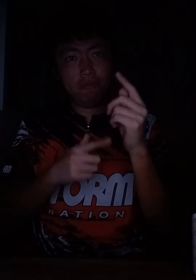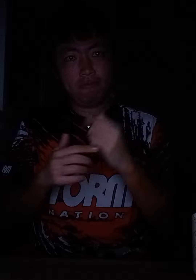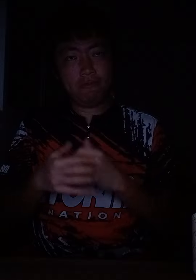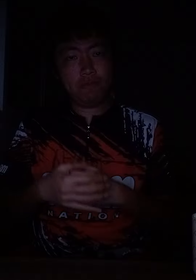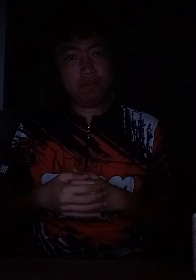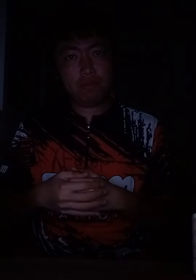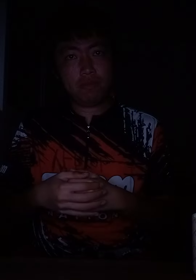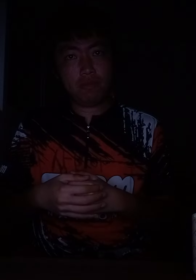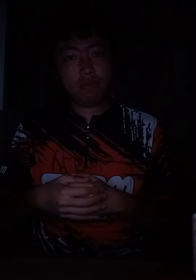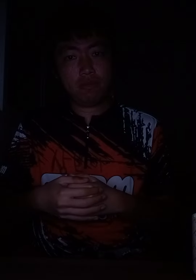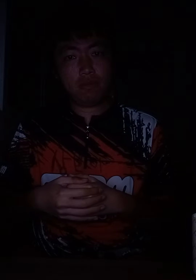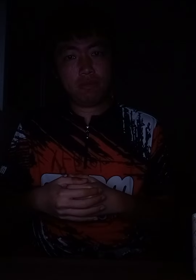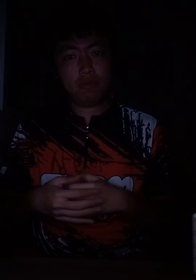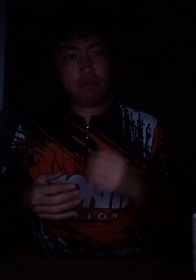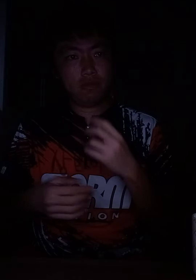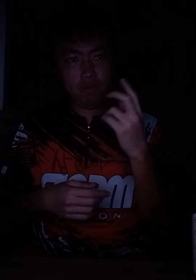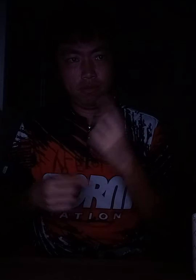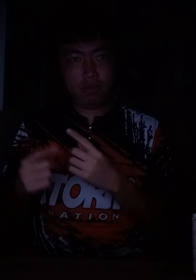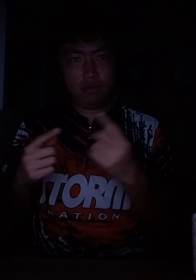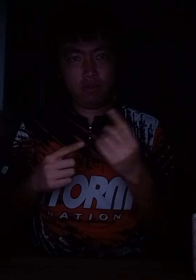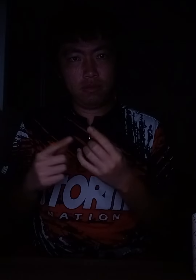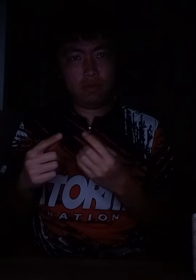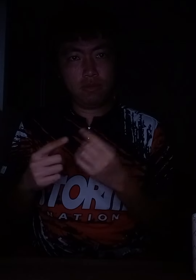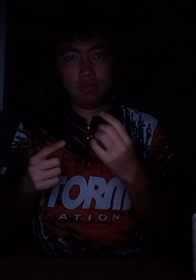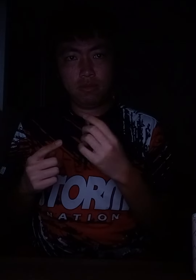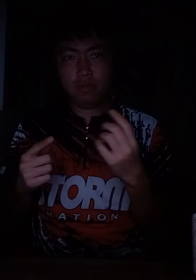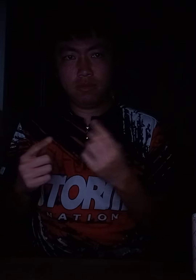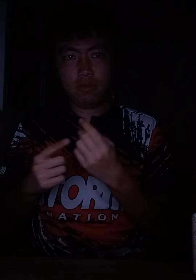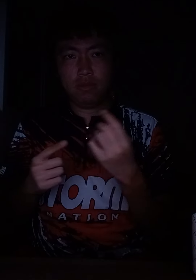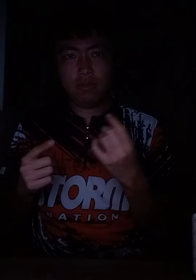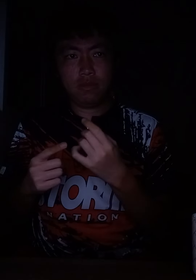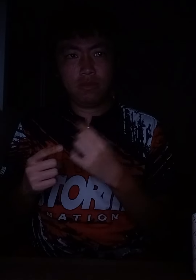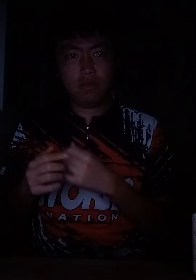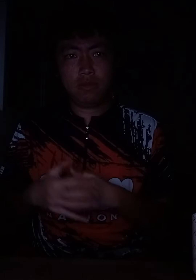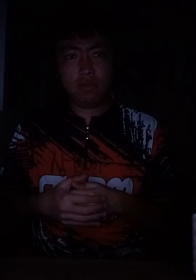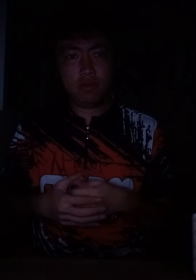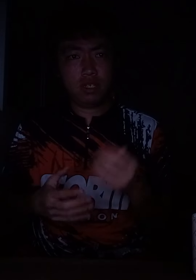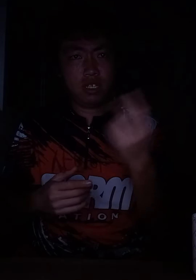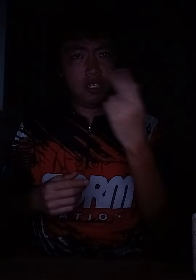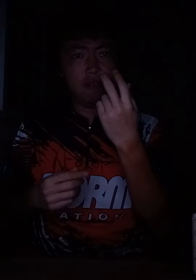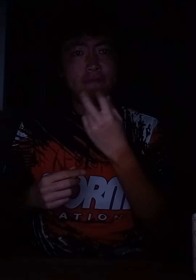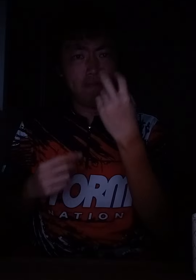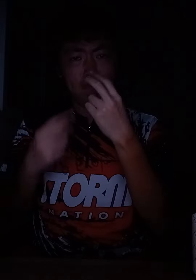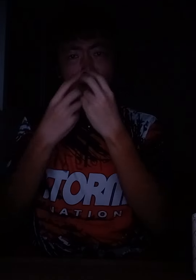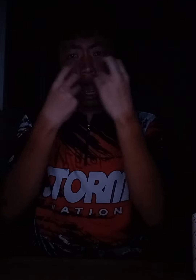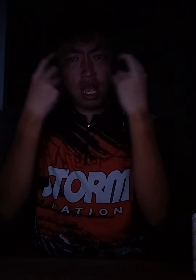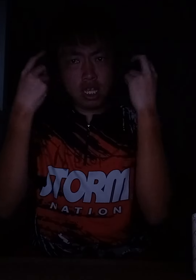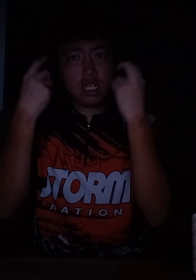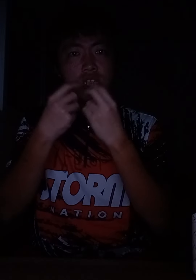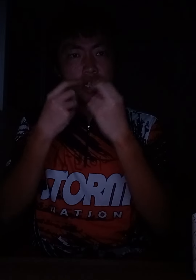시비를 걸었습니다. 젊은 놈이 싸가지 없게 뭐하는 말 거리시냐. 마스크를 제대로